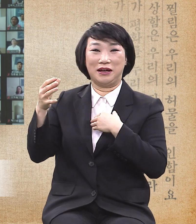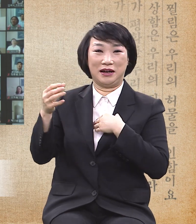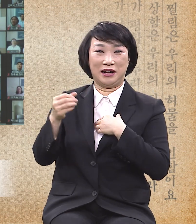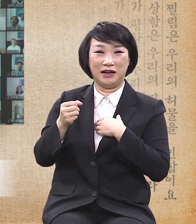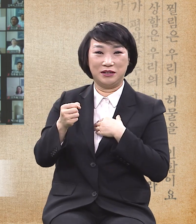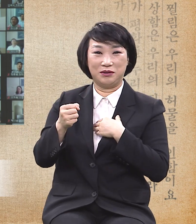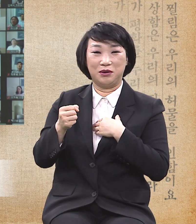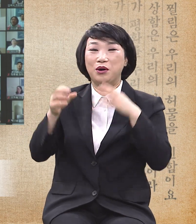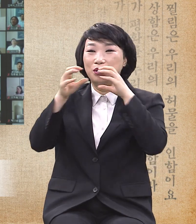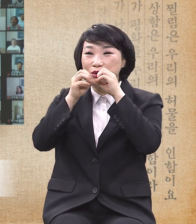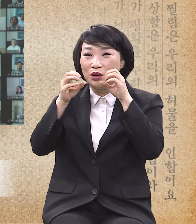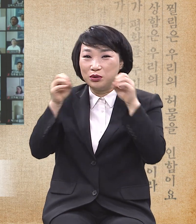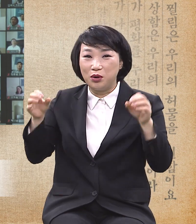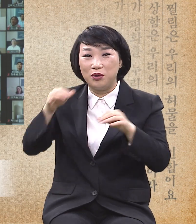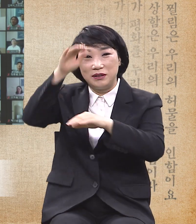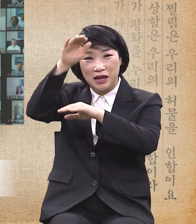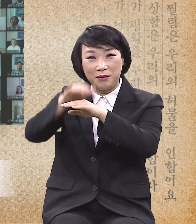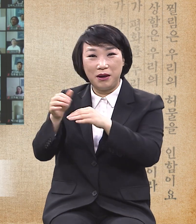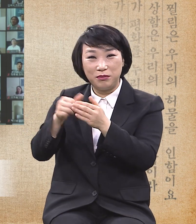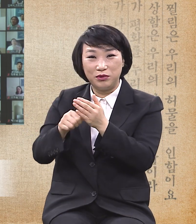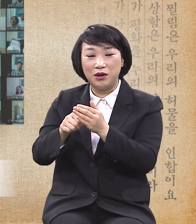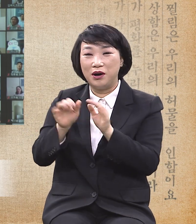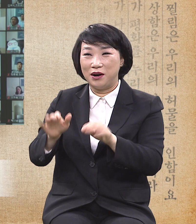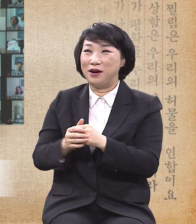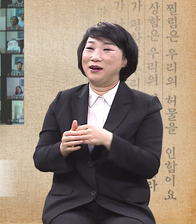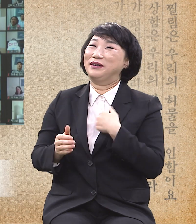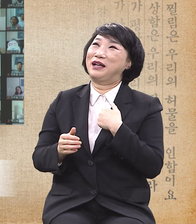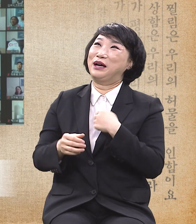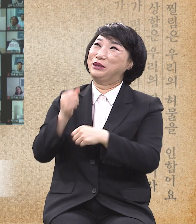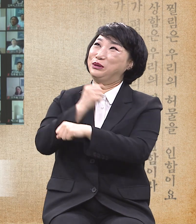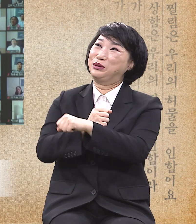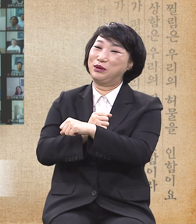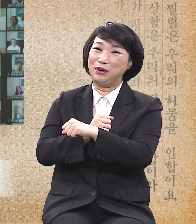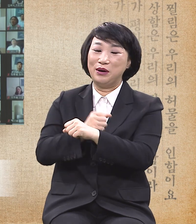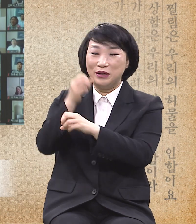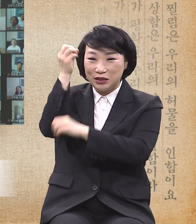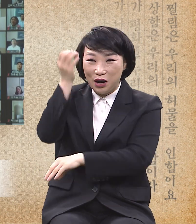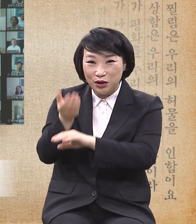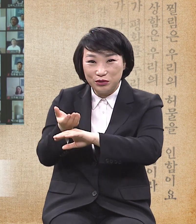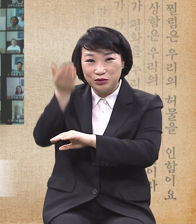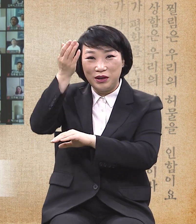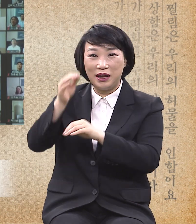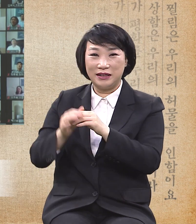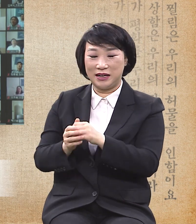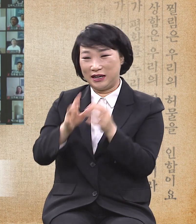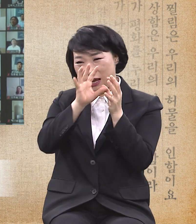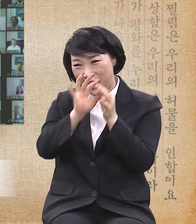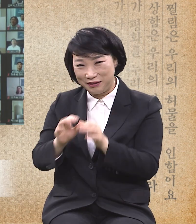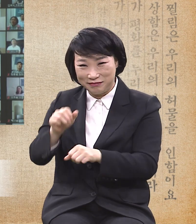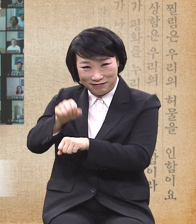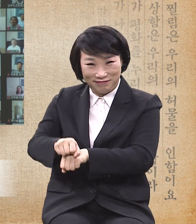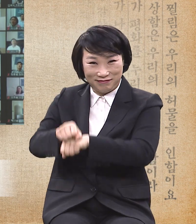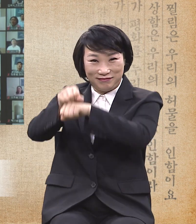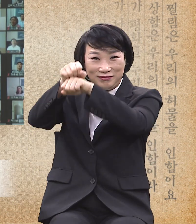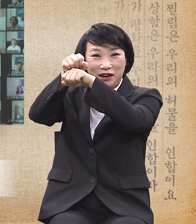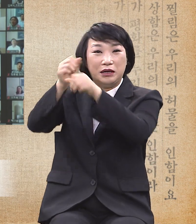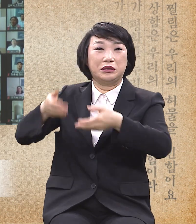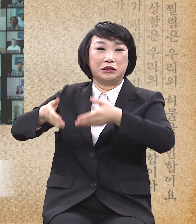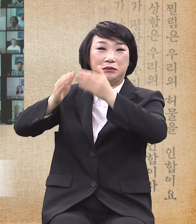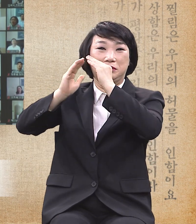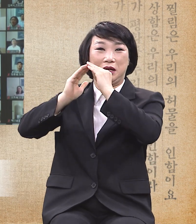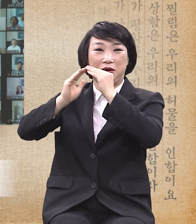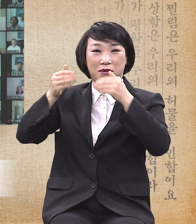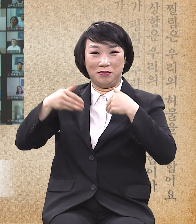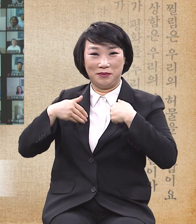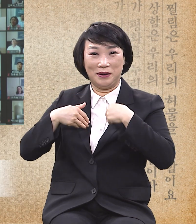감사여서 전도, 예물, 그저 나의 수고를 토 위에 계속 쏴서 집을